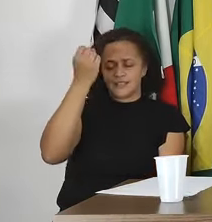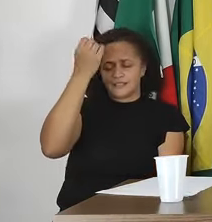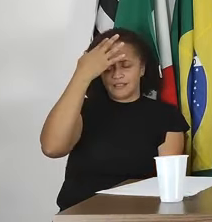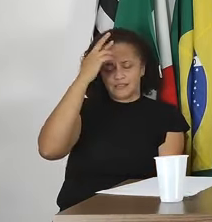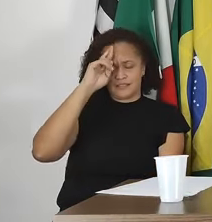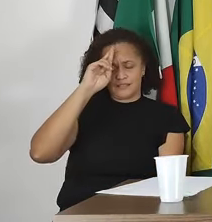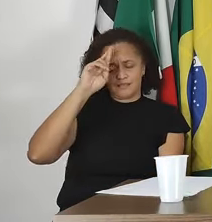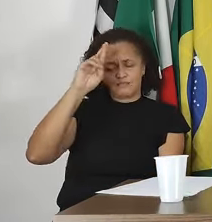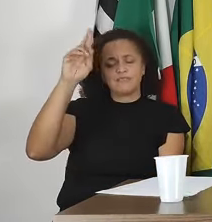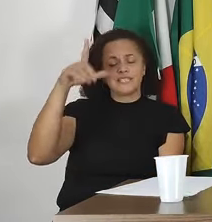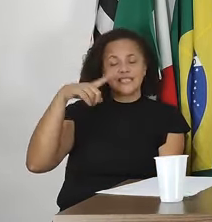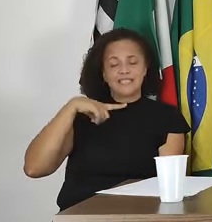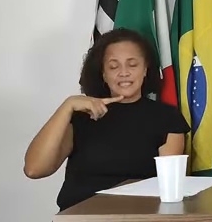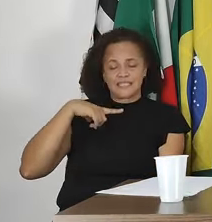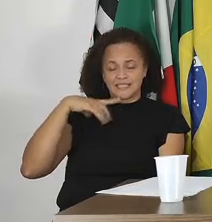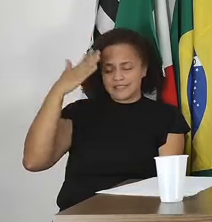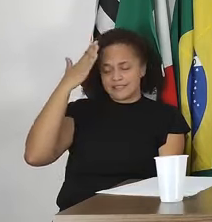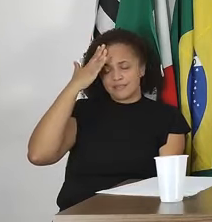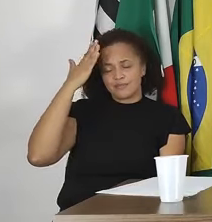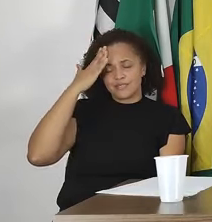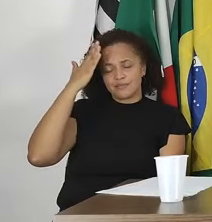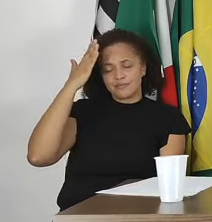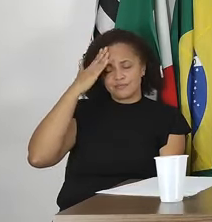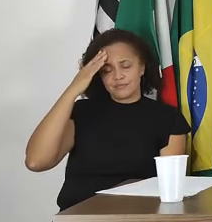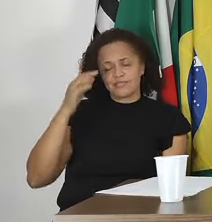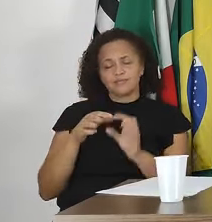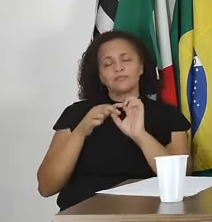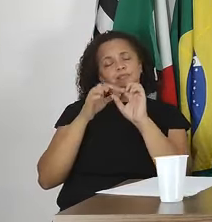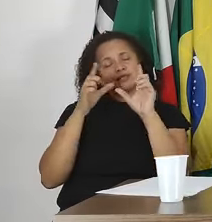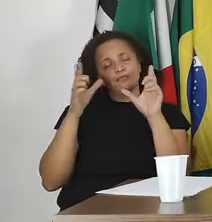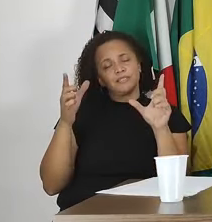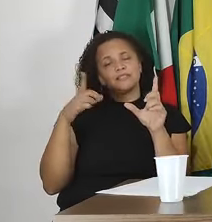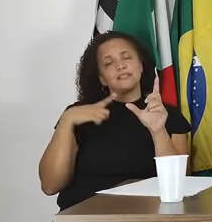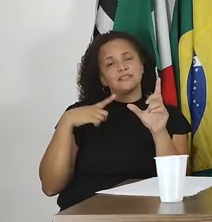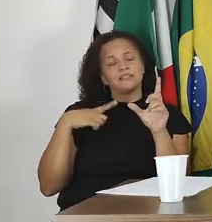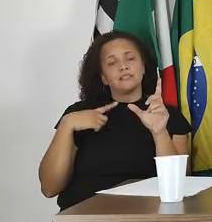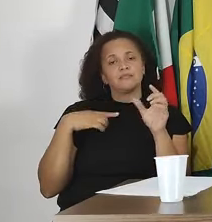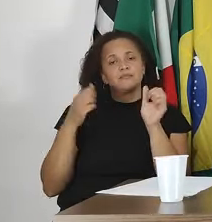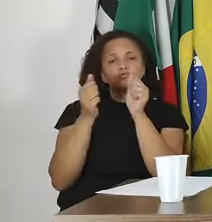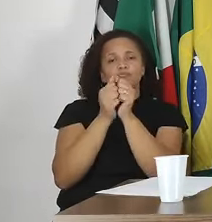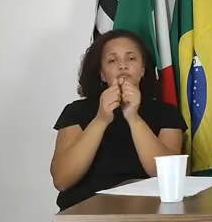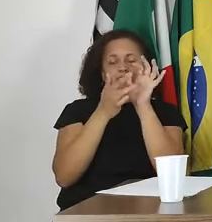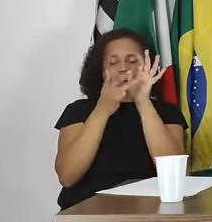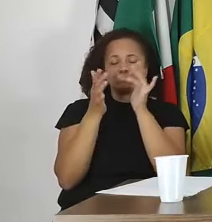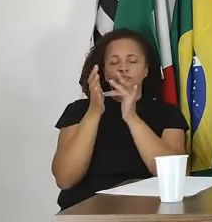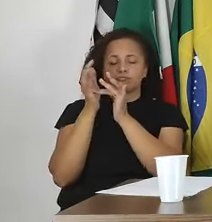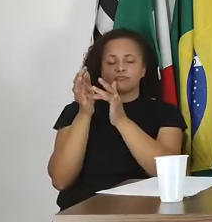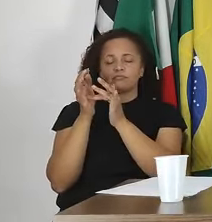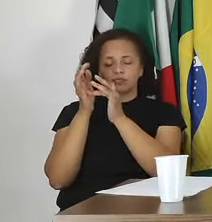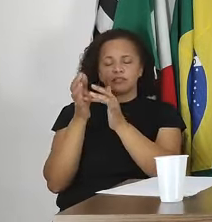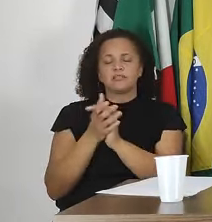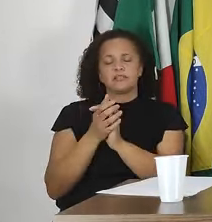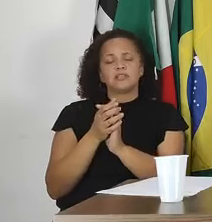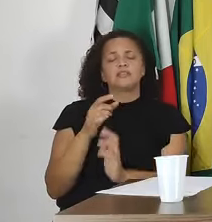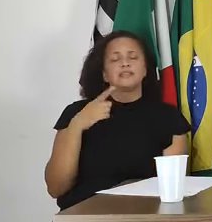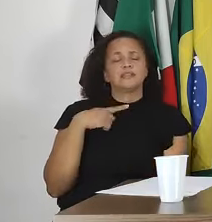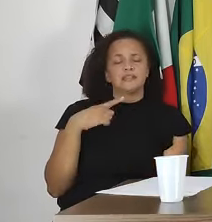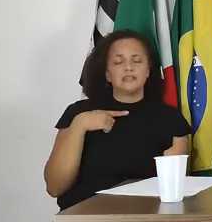Senhor. Ter sabedoria com a nossa liberdade que temos em Cristo Jesus, Pai. Que a gente venha ter cada dia